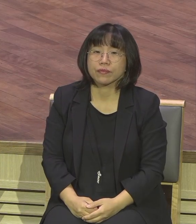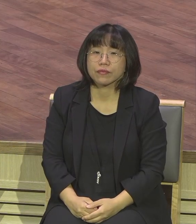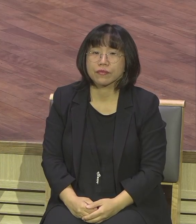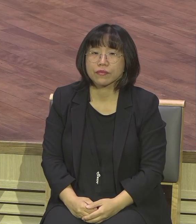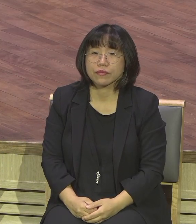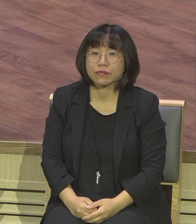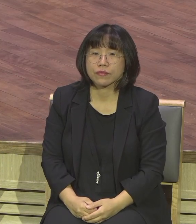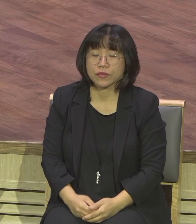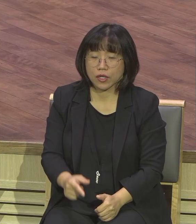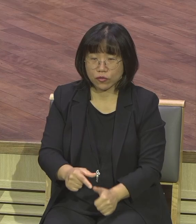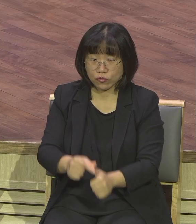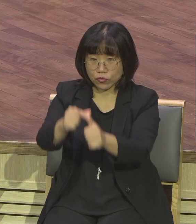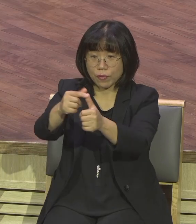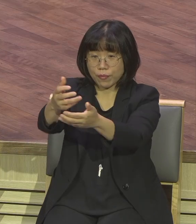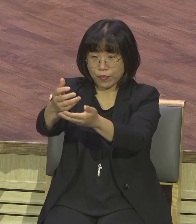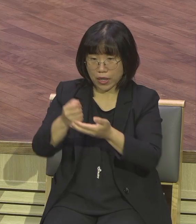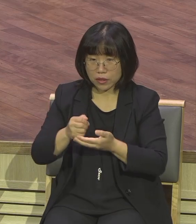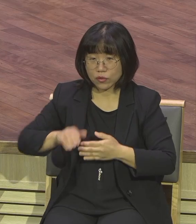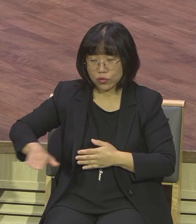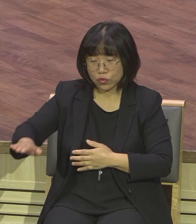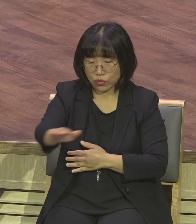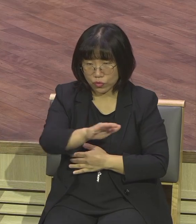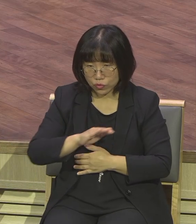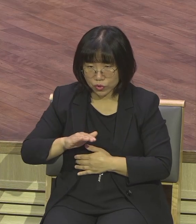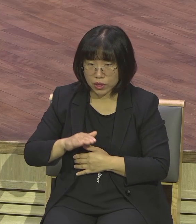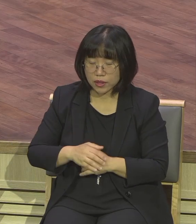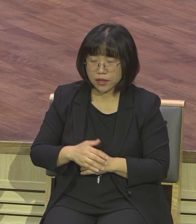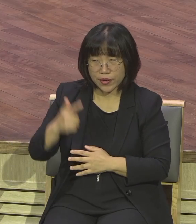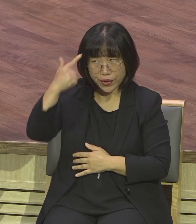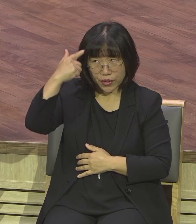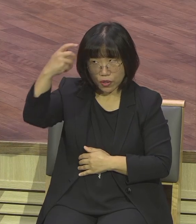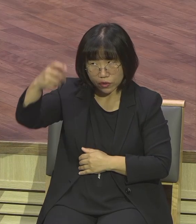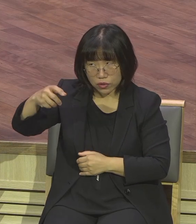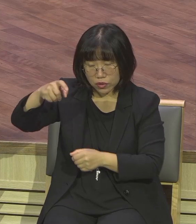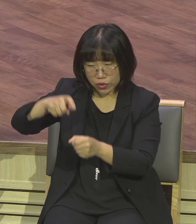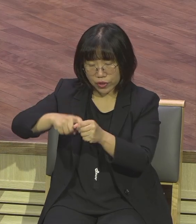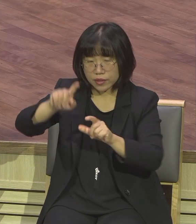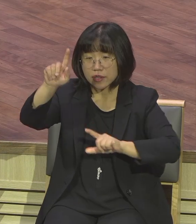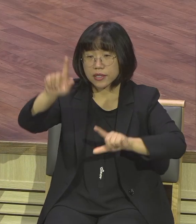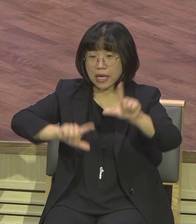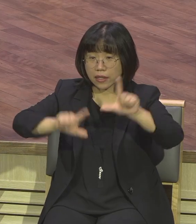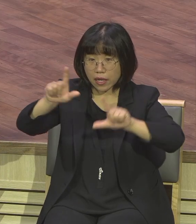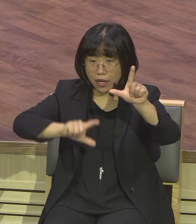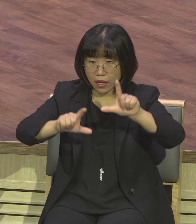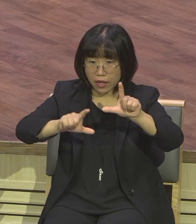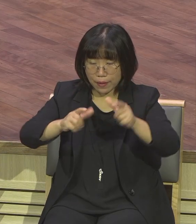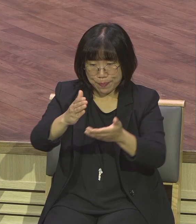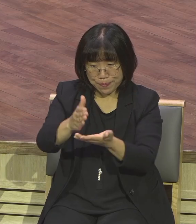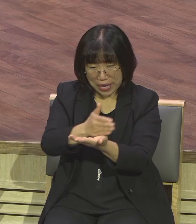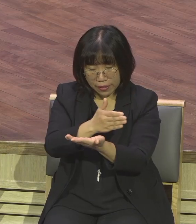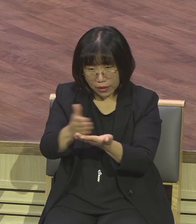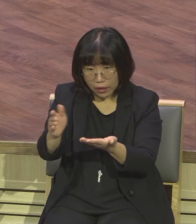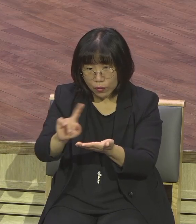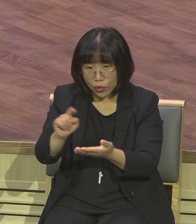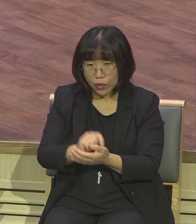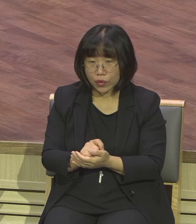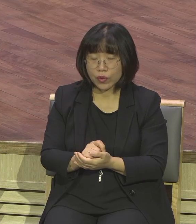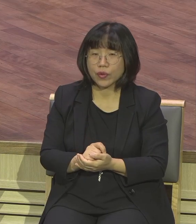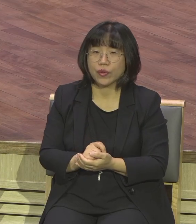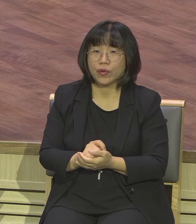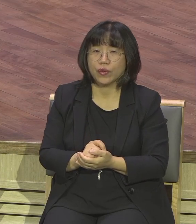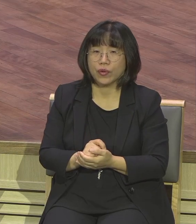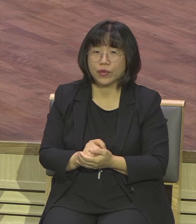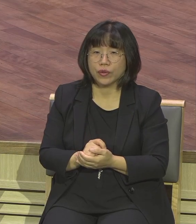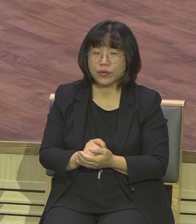있으니까 구원받은 사람이 영적 상태가 어떻느냐 그걸요 객관적으로 보면